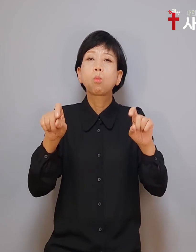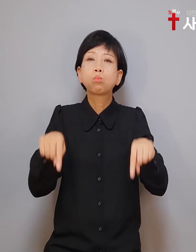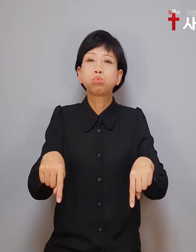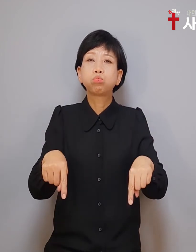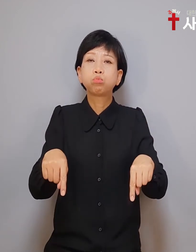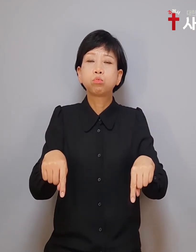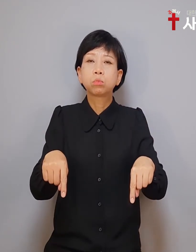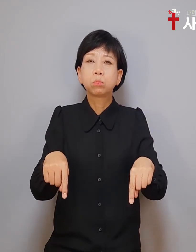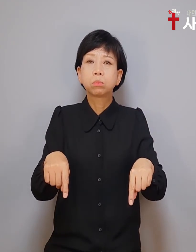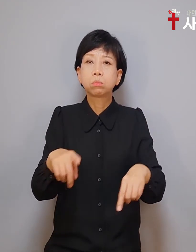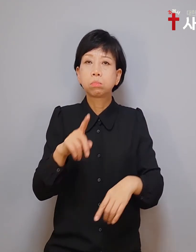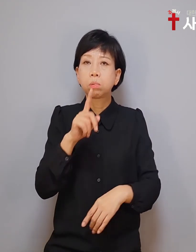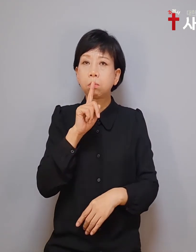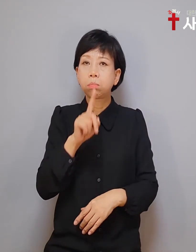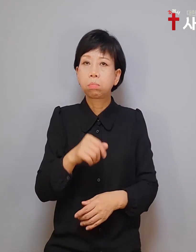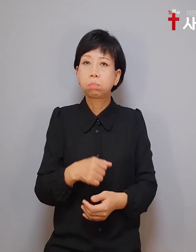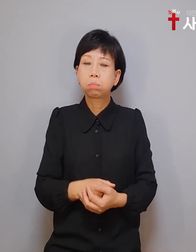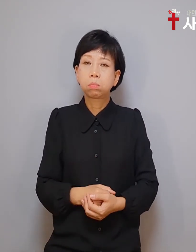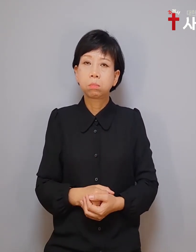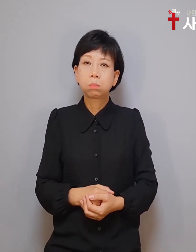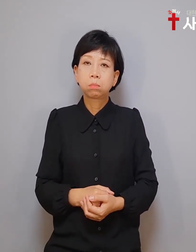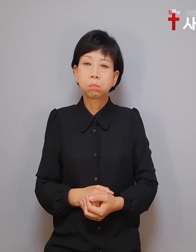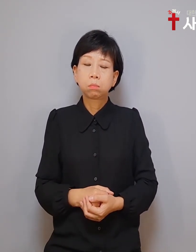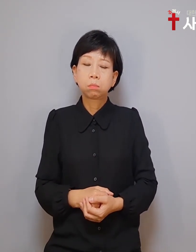어른들도 마찬가지죠.